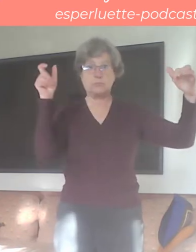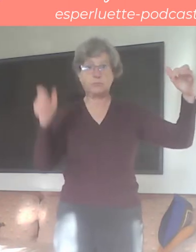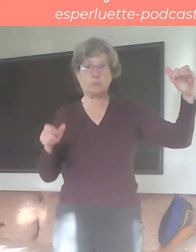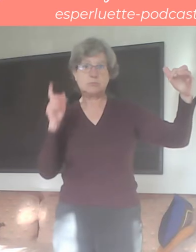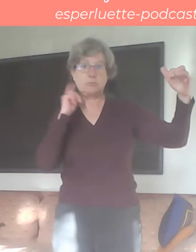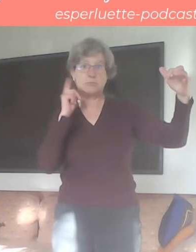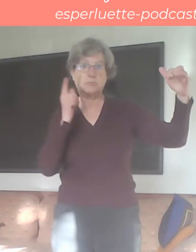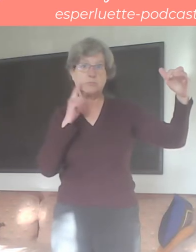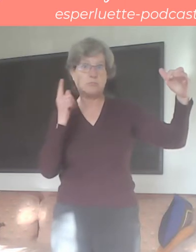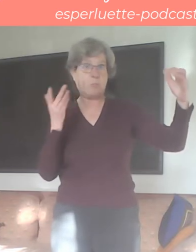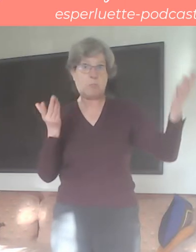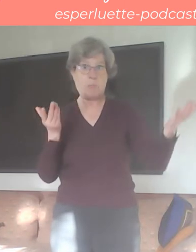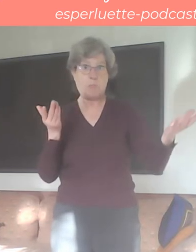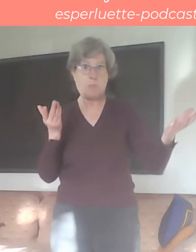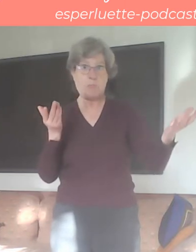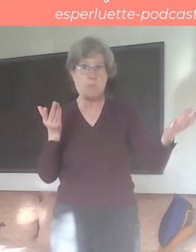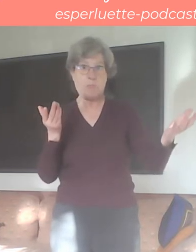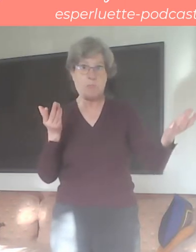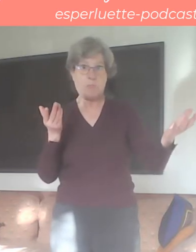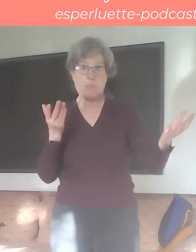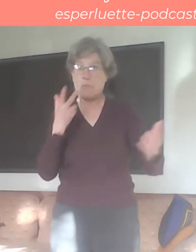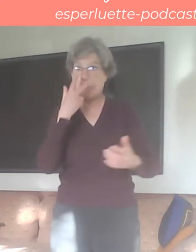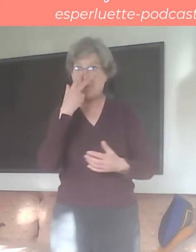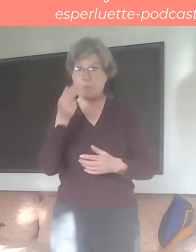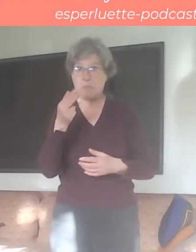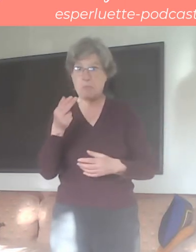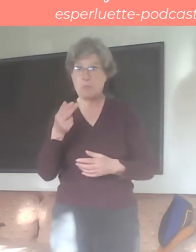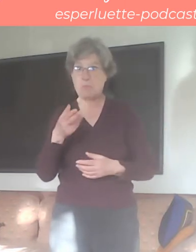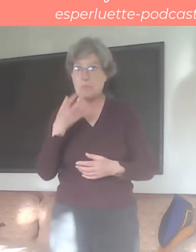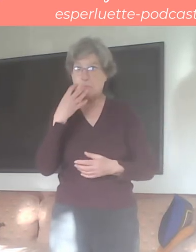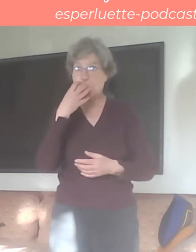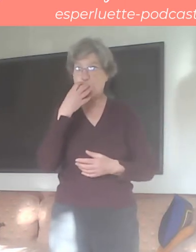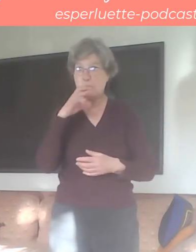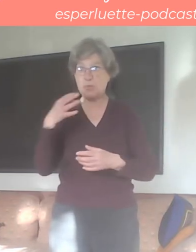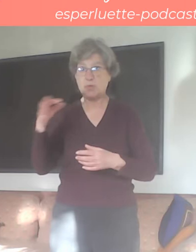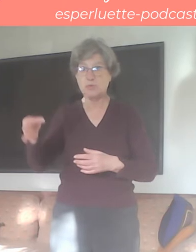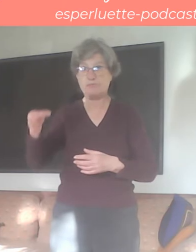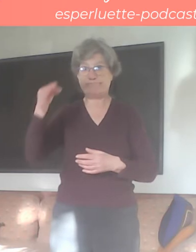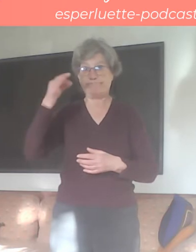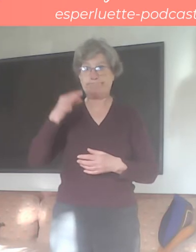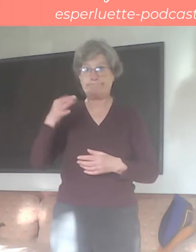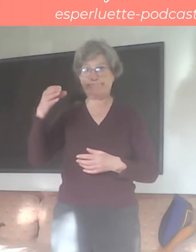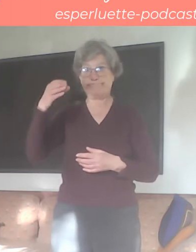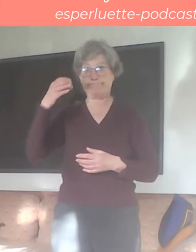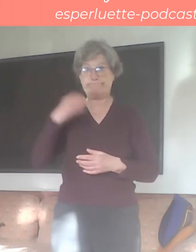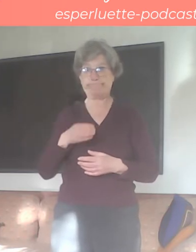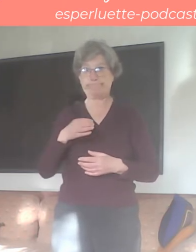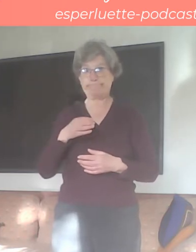pas adressées. Ce qu'on appelle mon copain avec qui je travaille depuis 40 ans et avec qui